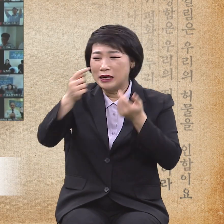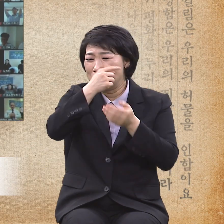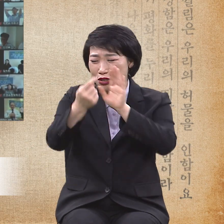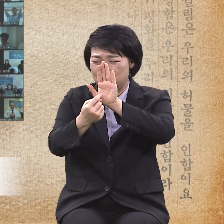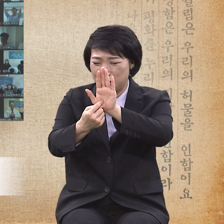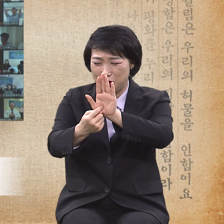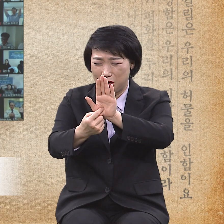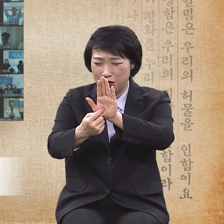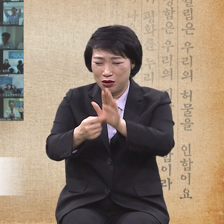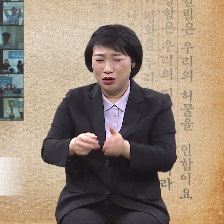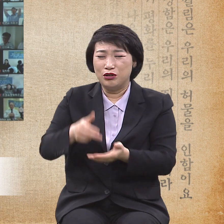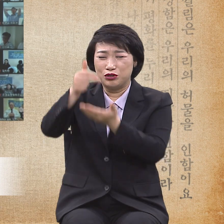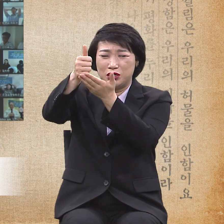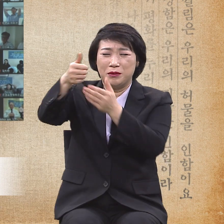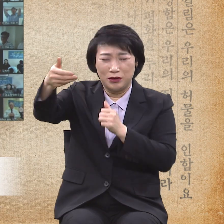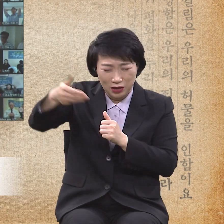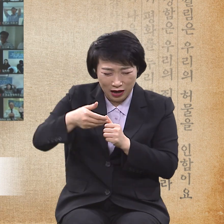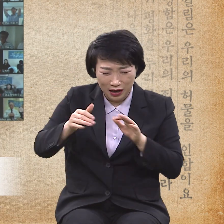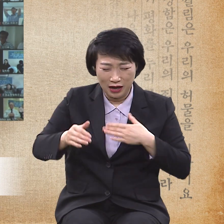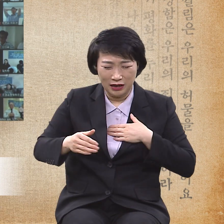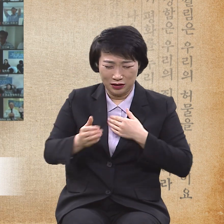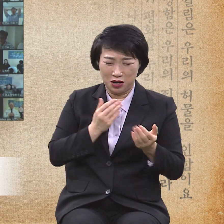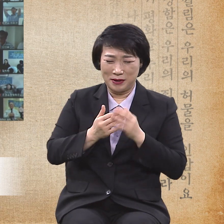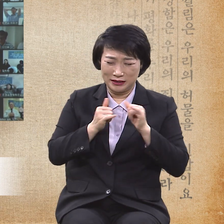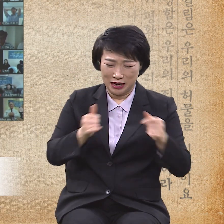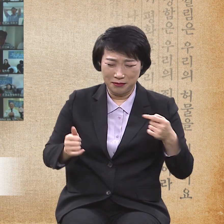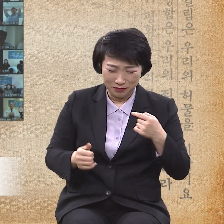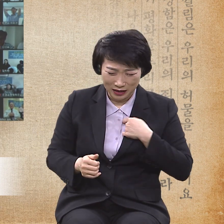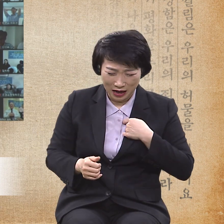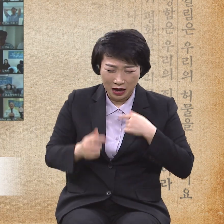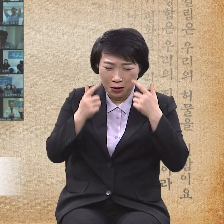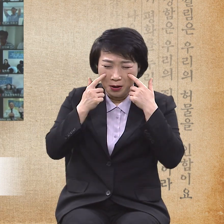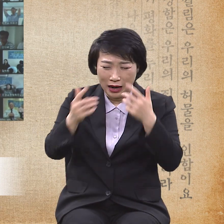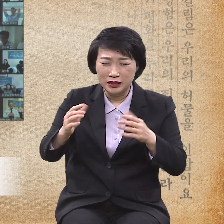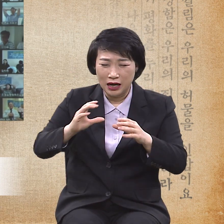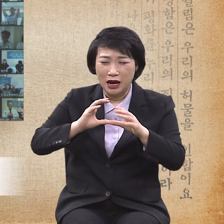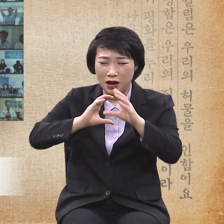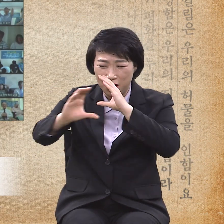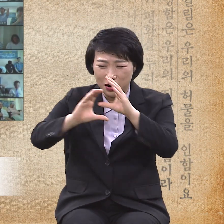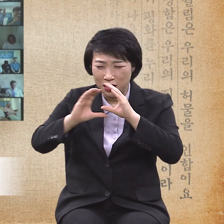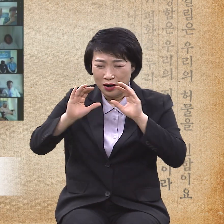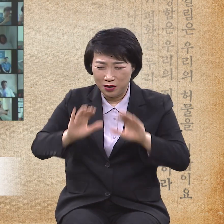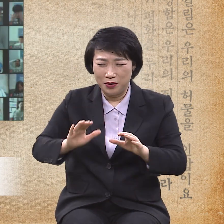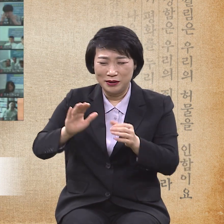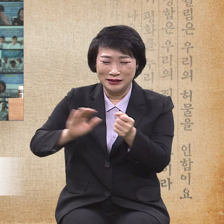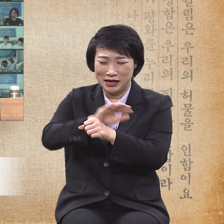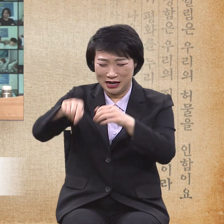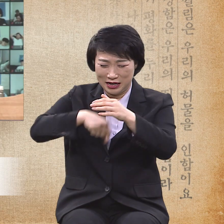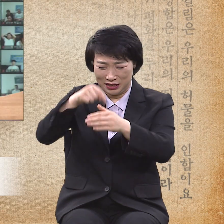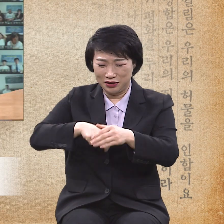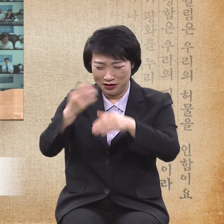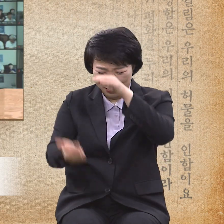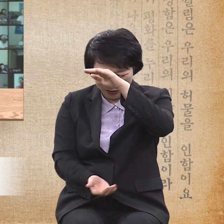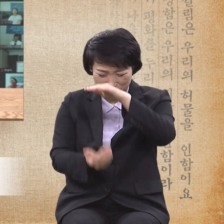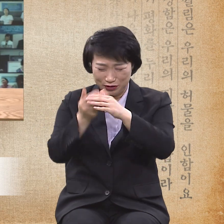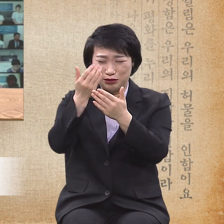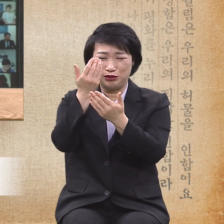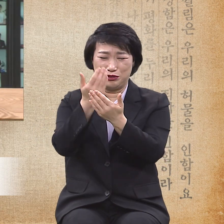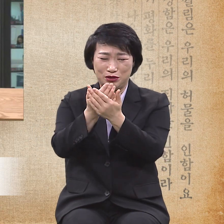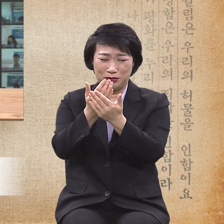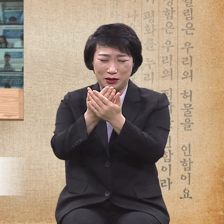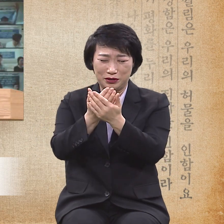확증하는 준 자와 받은 자의 분명한 거래가 사랑 안에서 이루어지게